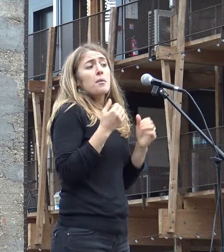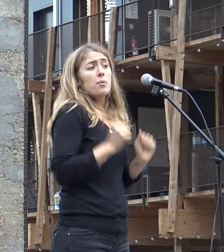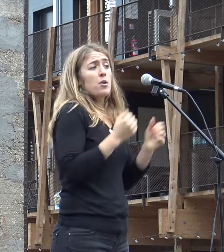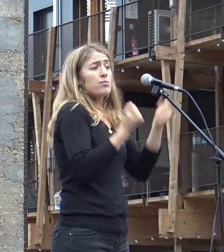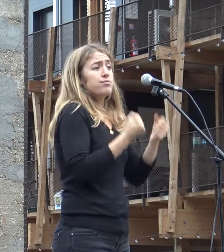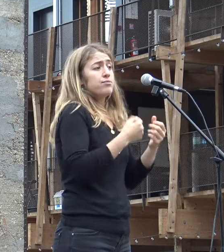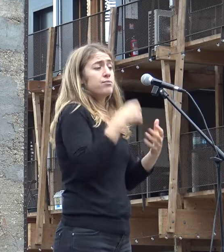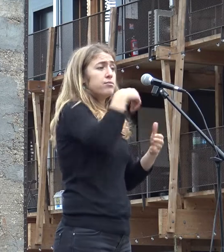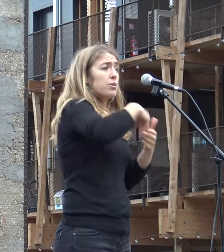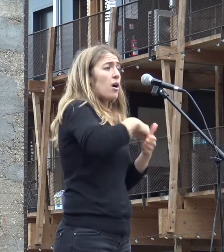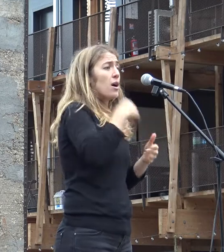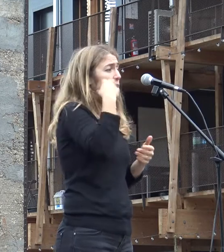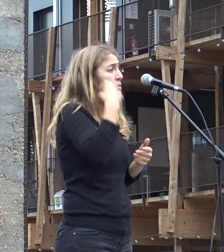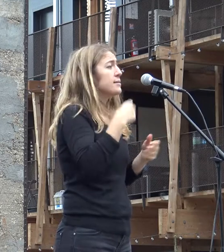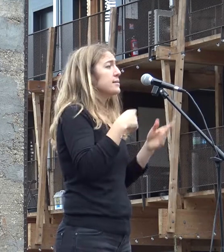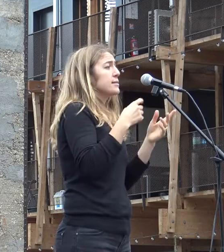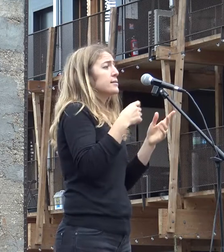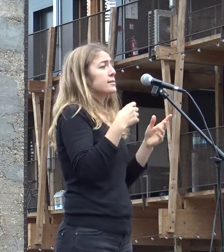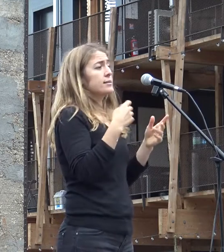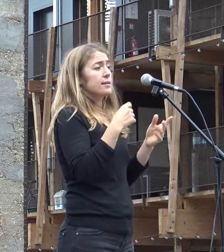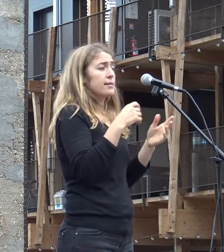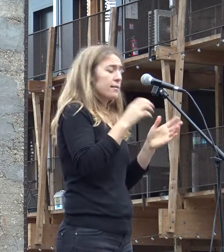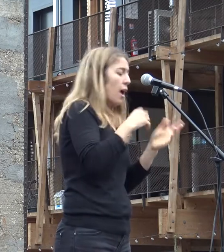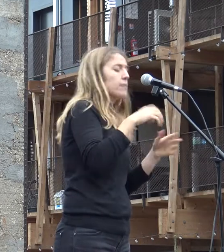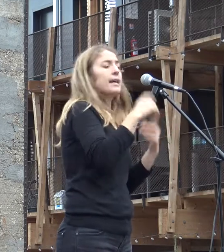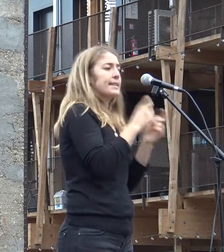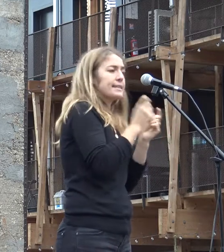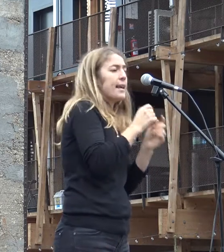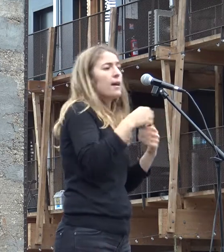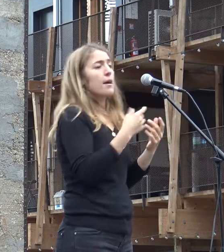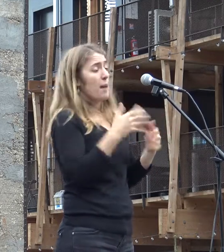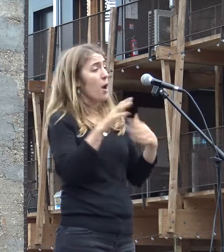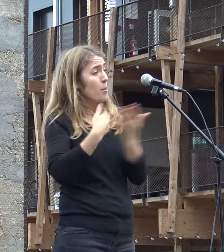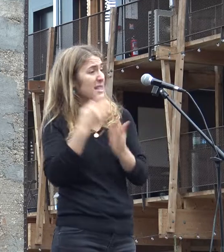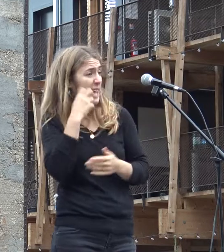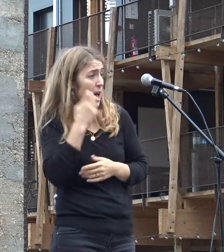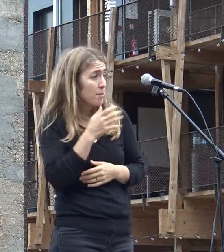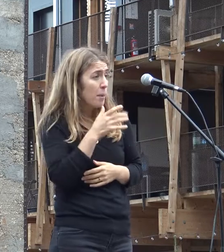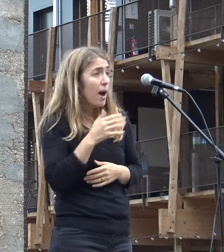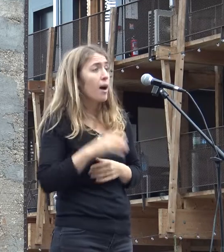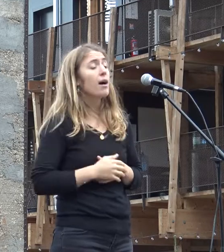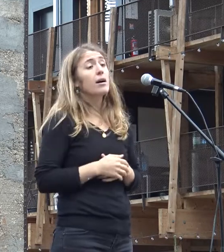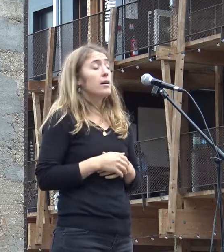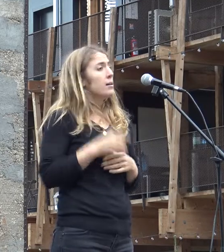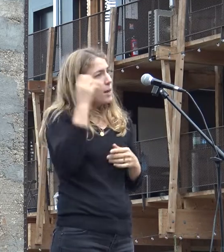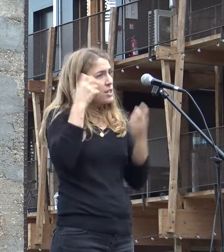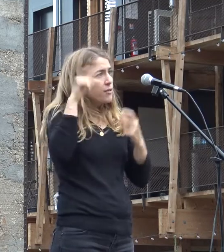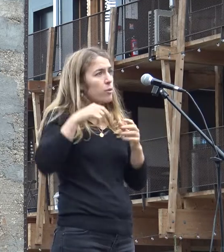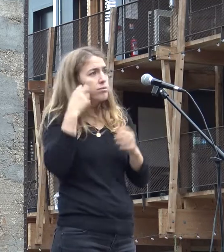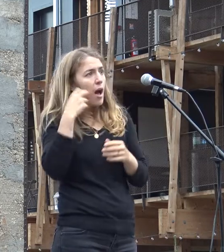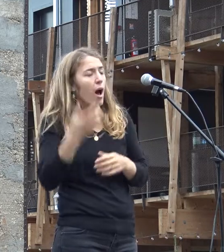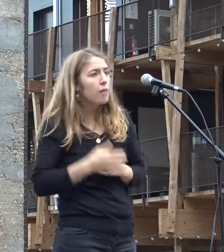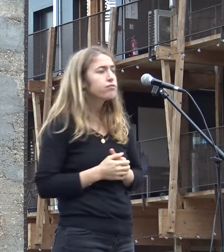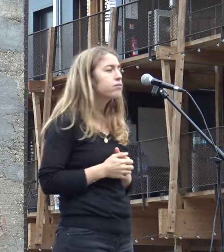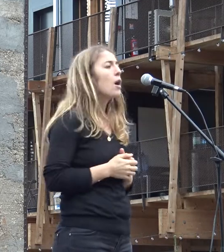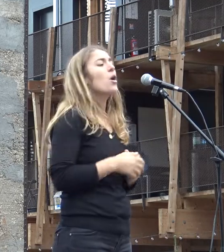Vous imaginez s'il fallait prendre le tram pour aller au boulot? Non, il faut moins de produits nocifs, mais les pesticides en même temps, c'est bien pratique, disent certains.